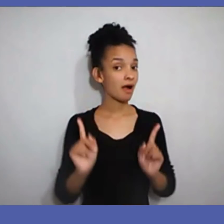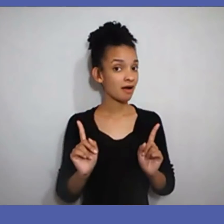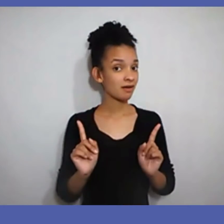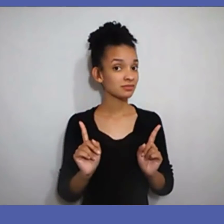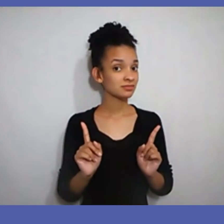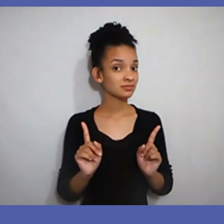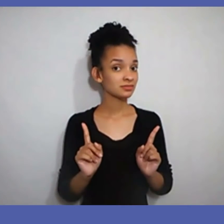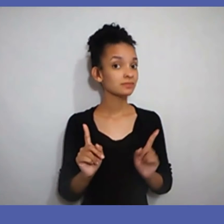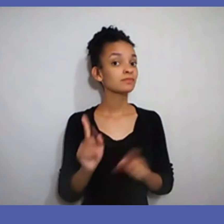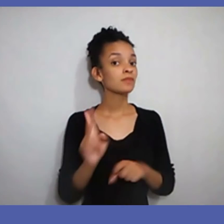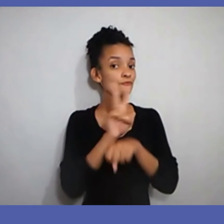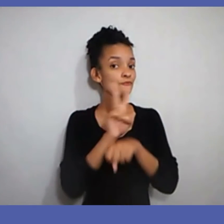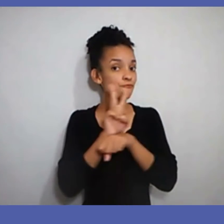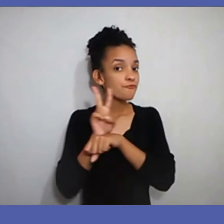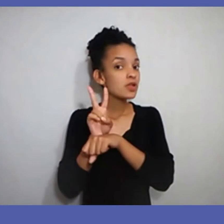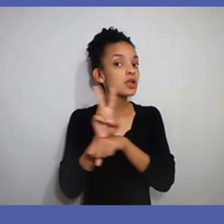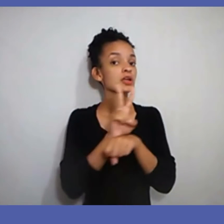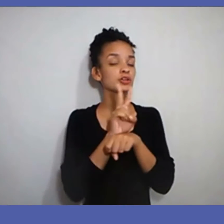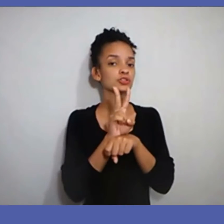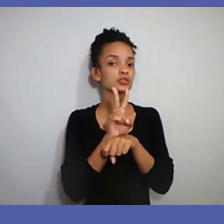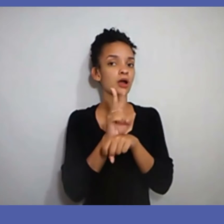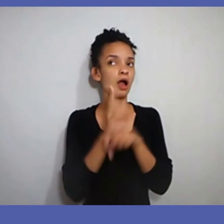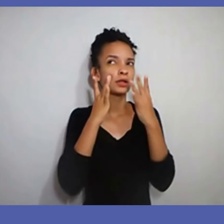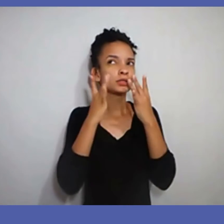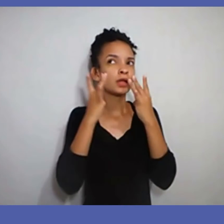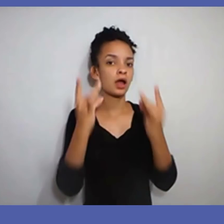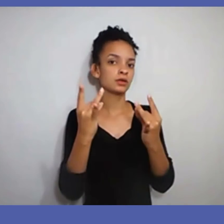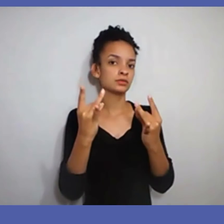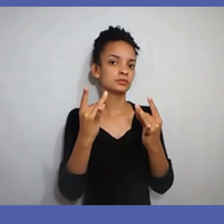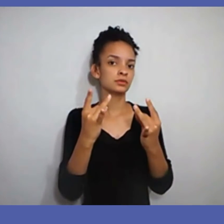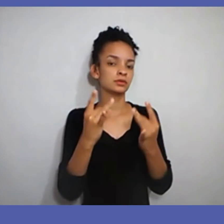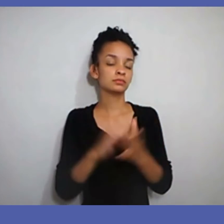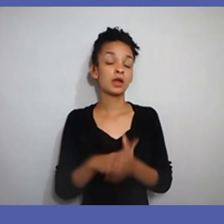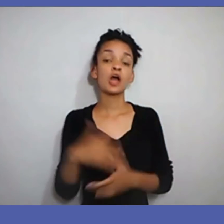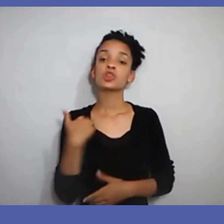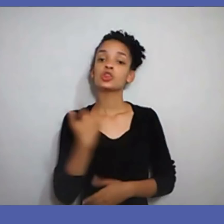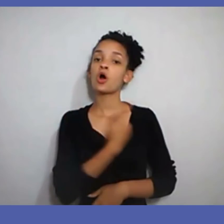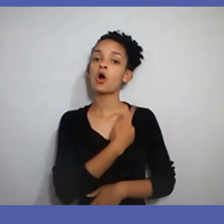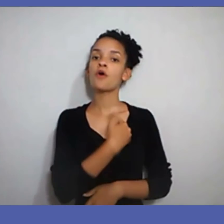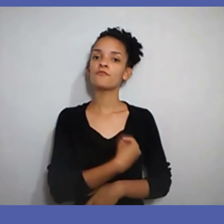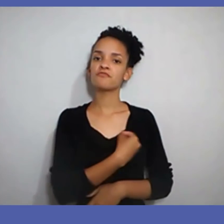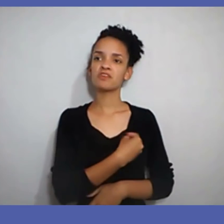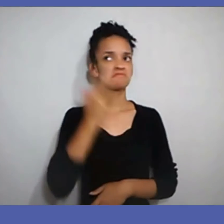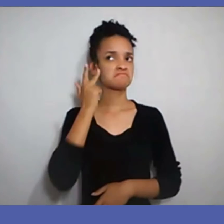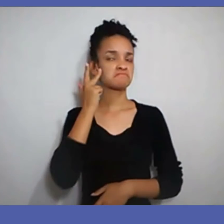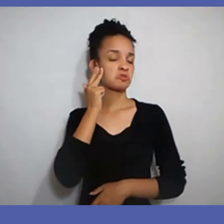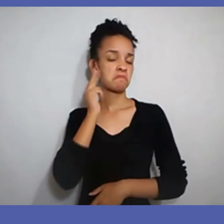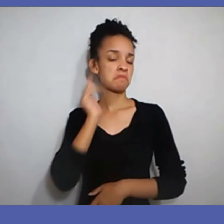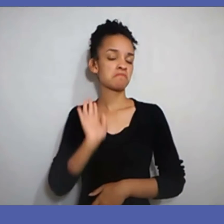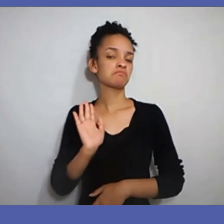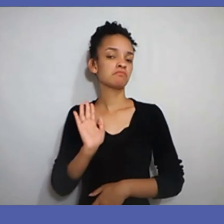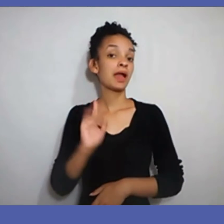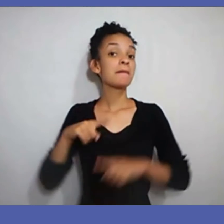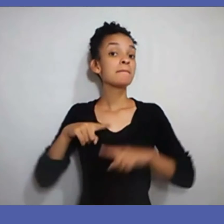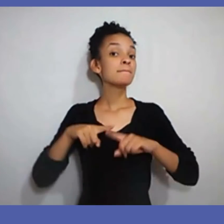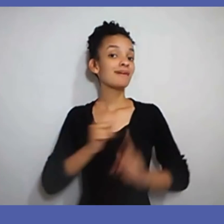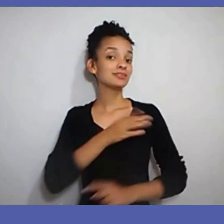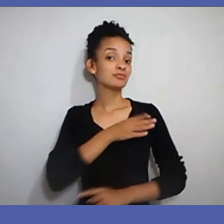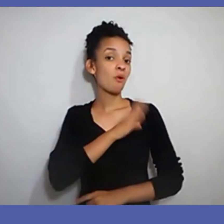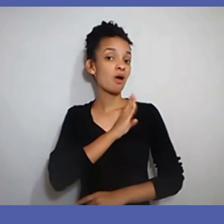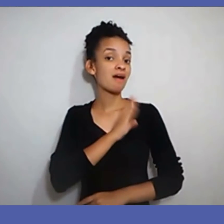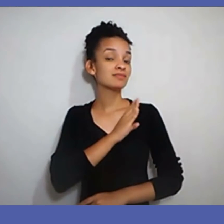vigilantes. A gente vive como todo mundo, mas o nosso coração, irmãos,